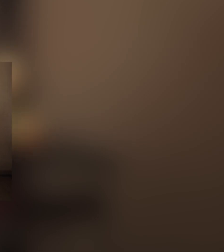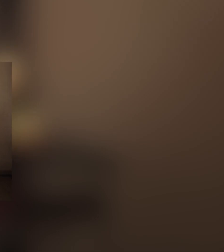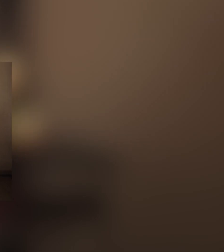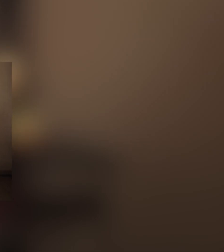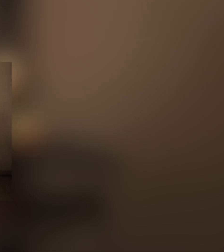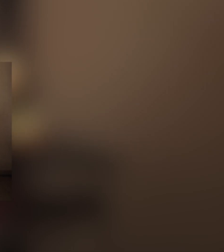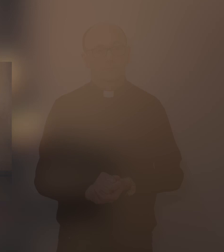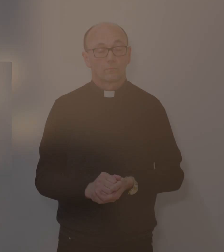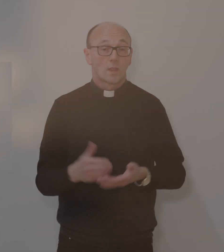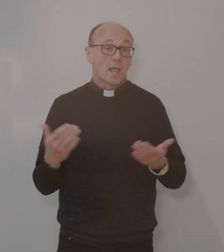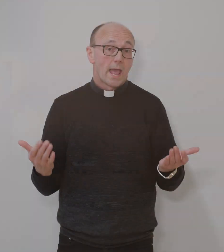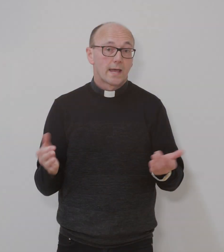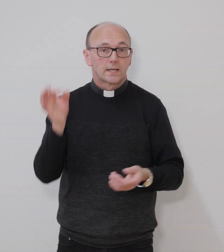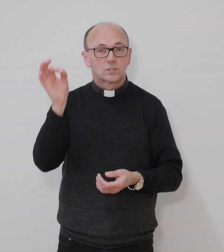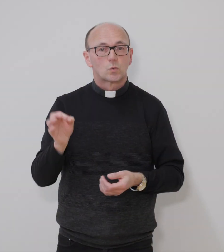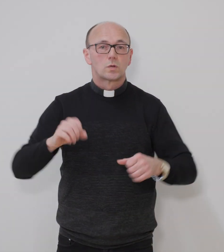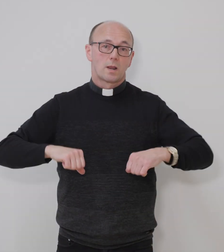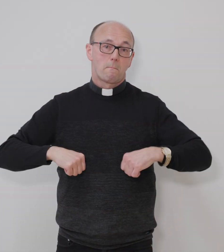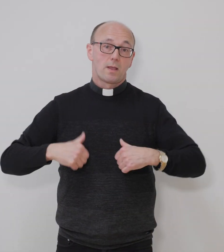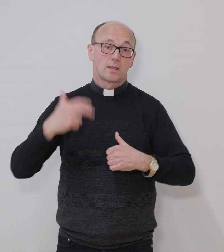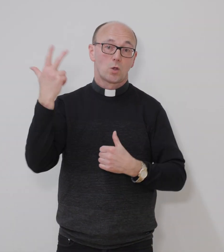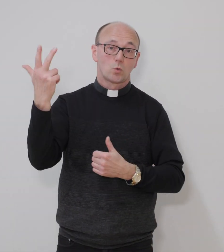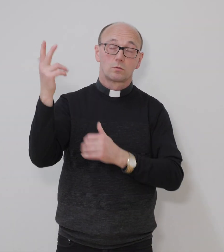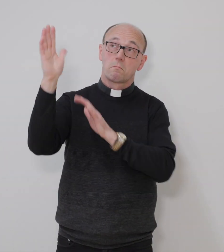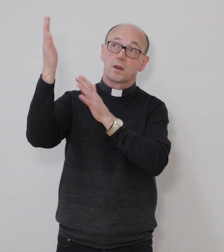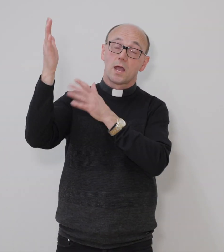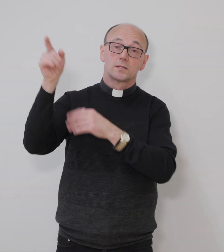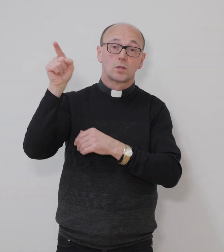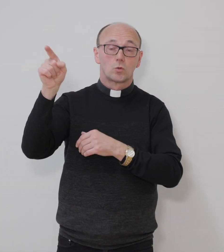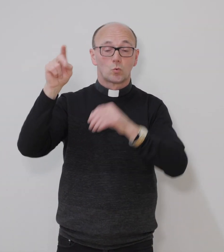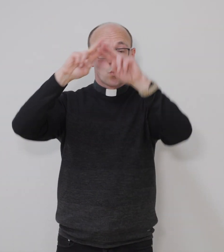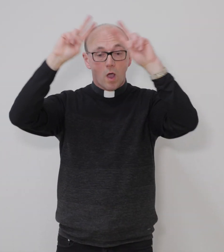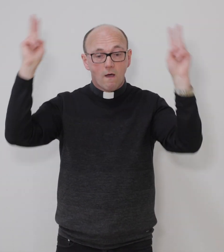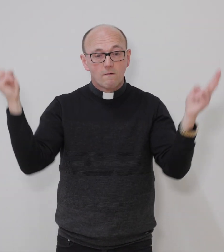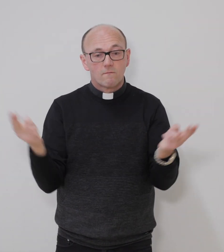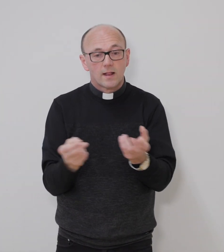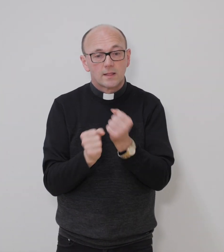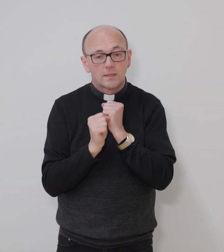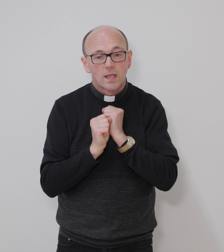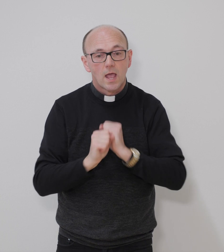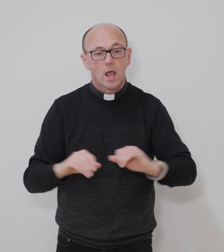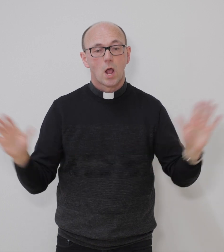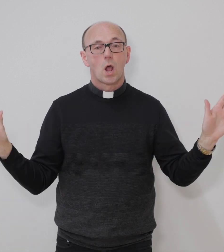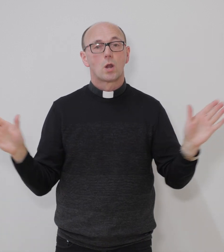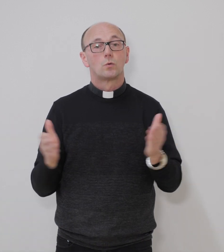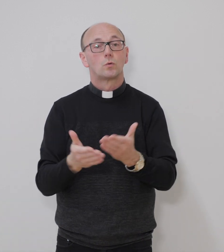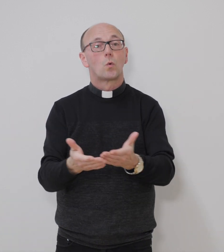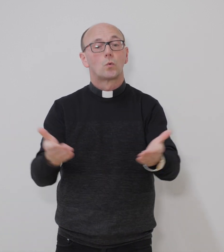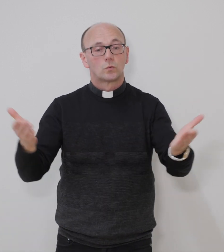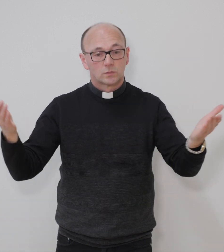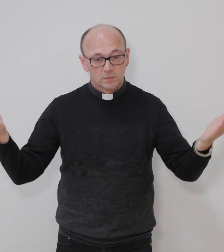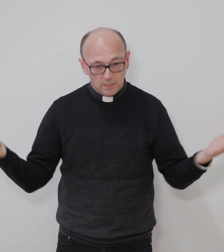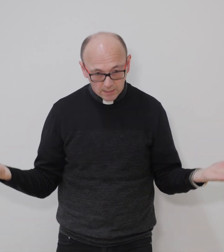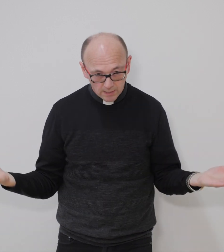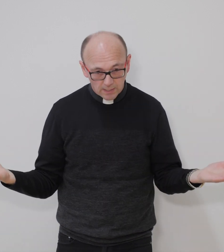Sei gepriesen, Herr Jesus Christus, Sohn des lebendigen Gottes. Du bist der Erlöser der Welt, unser Herr und Heiland, der sich